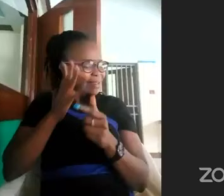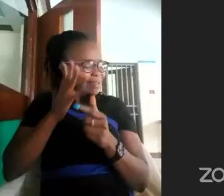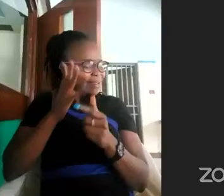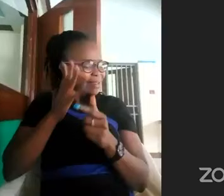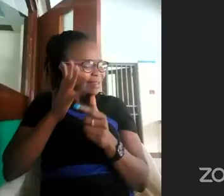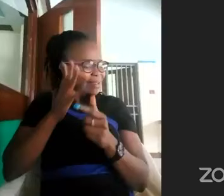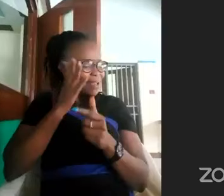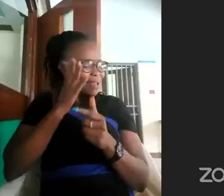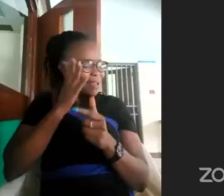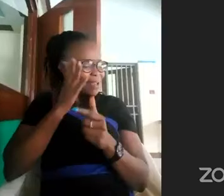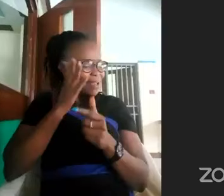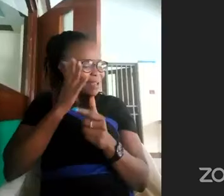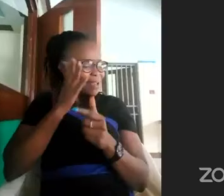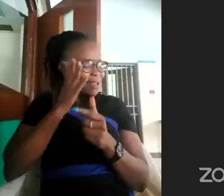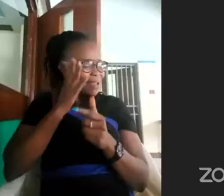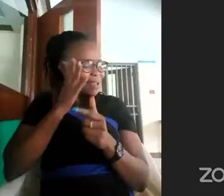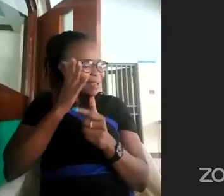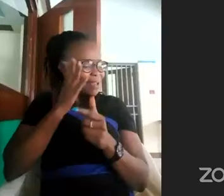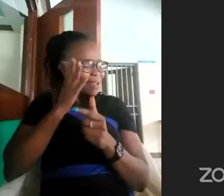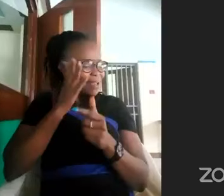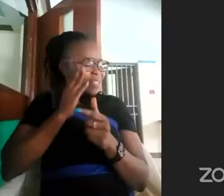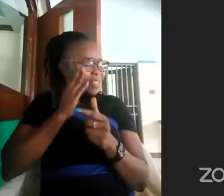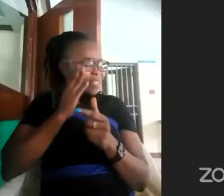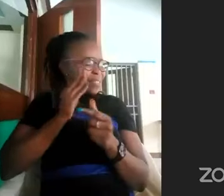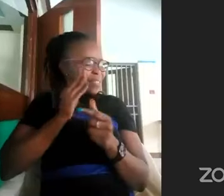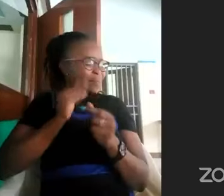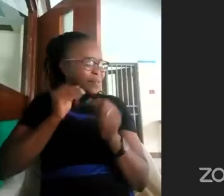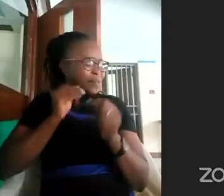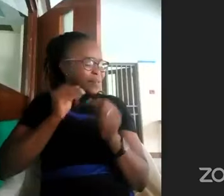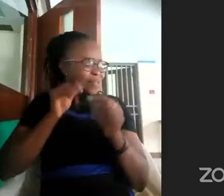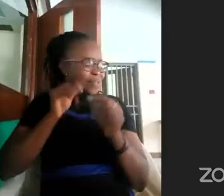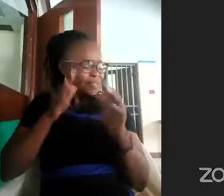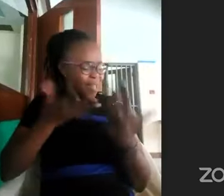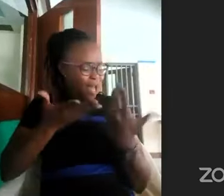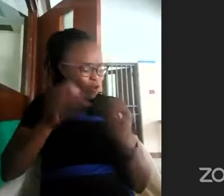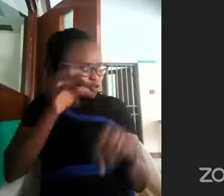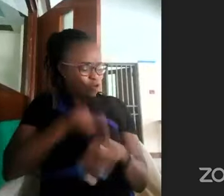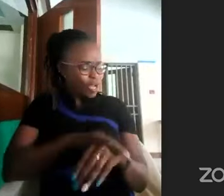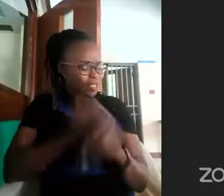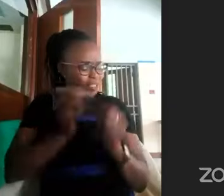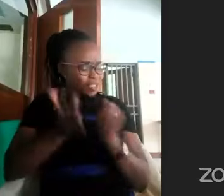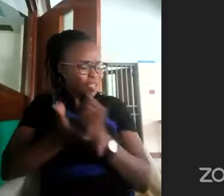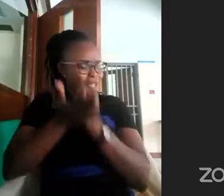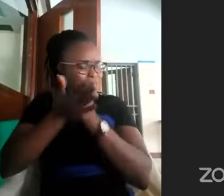My name is Josephine Leshao from Kajiado County. Mimi wakati